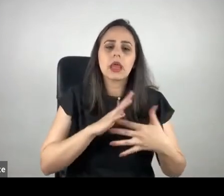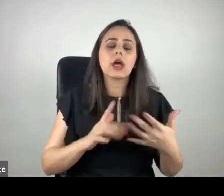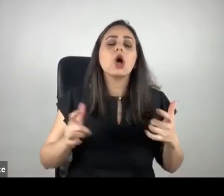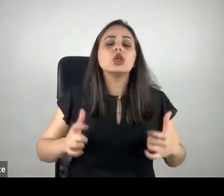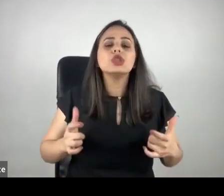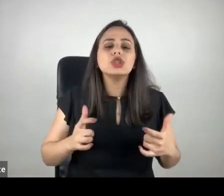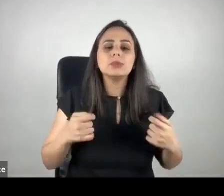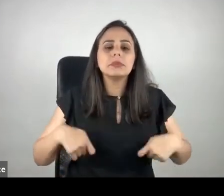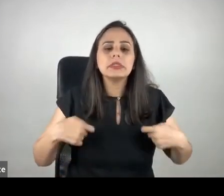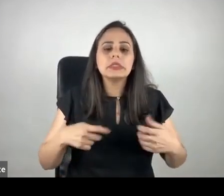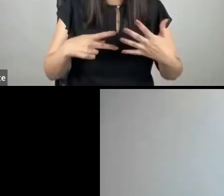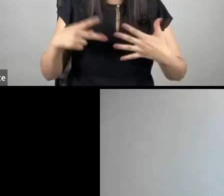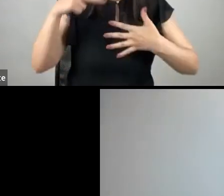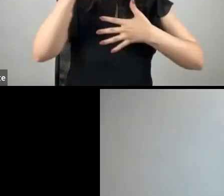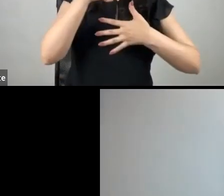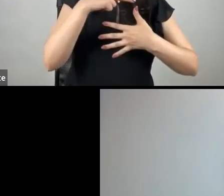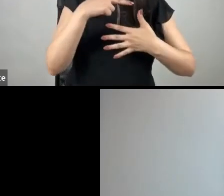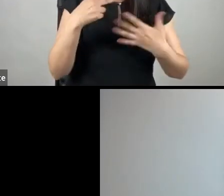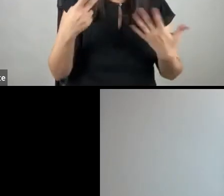hoje?